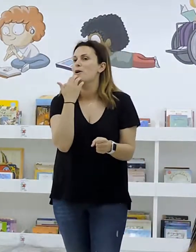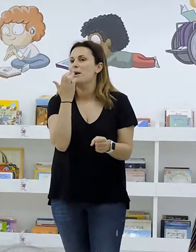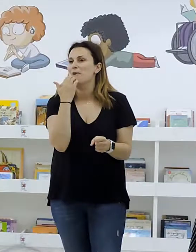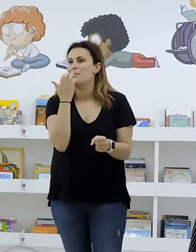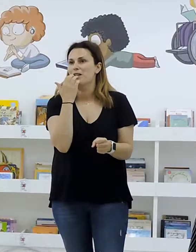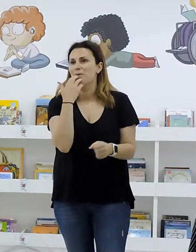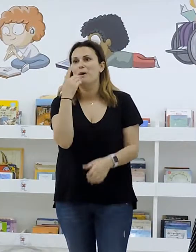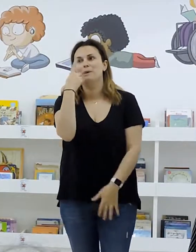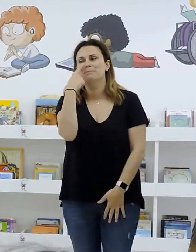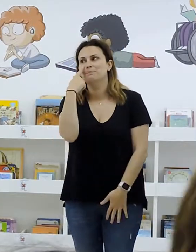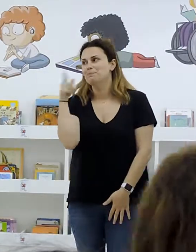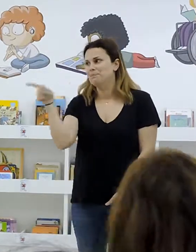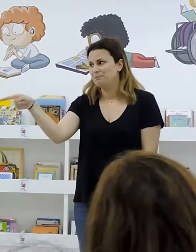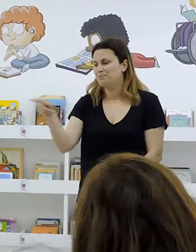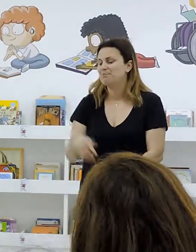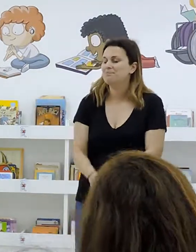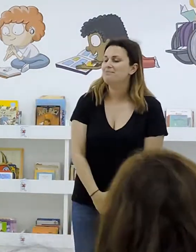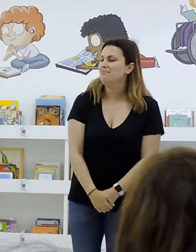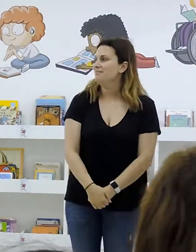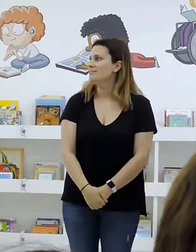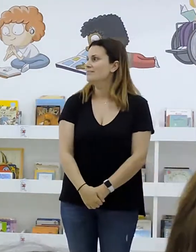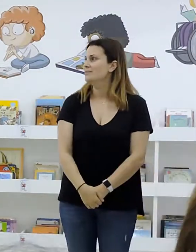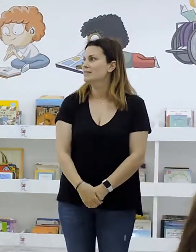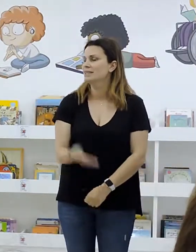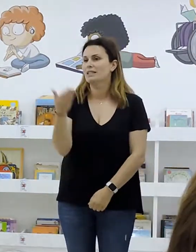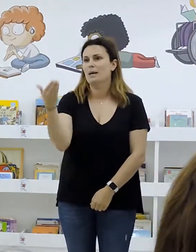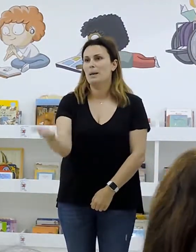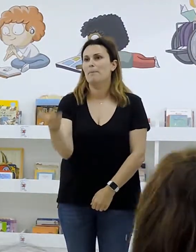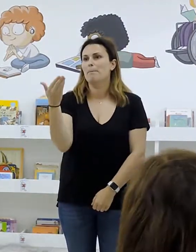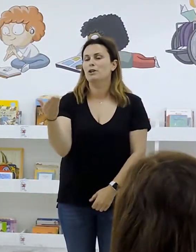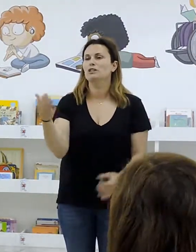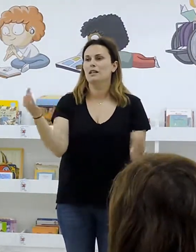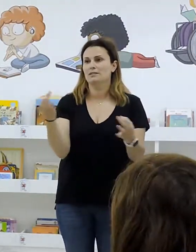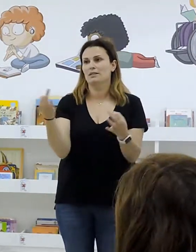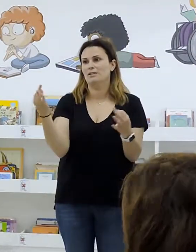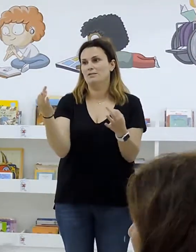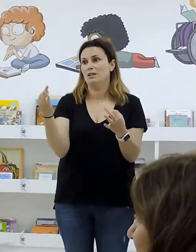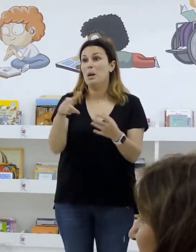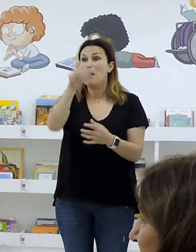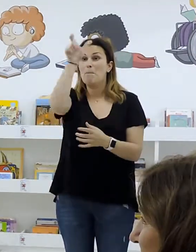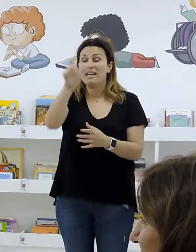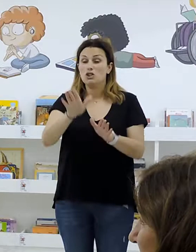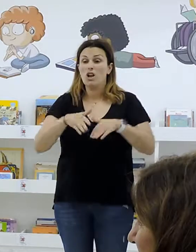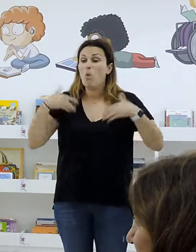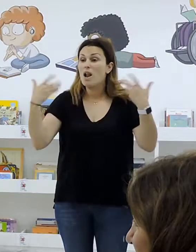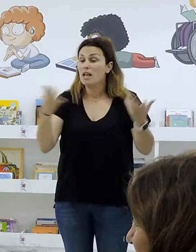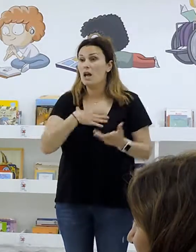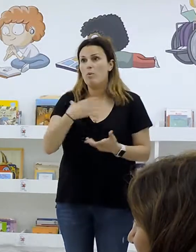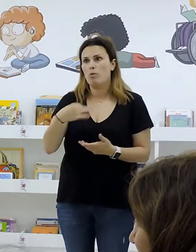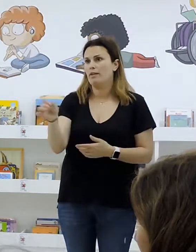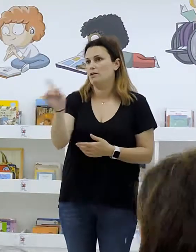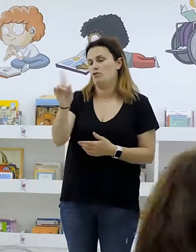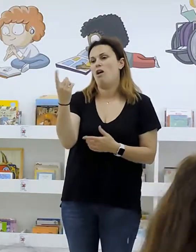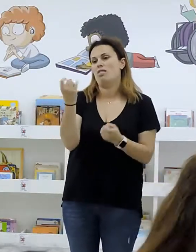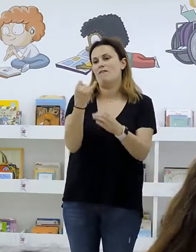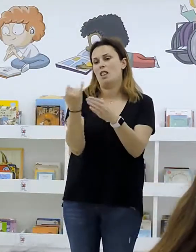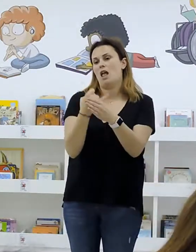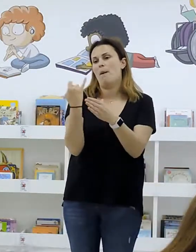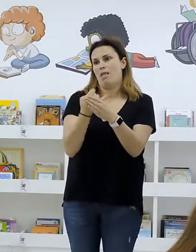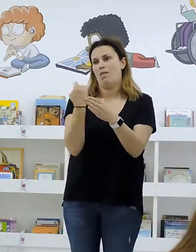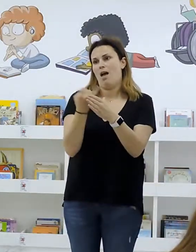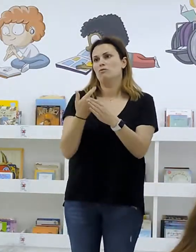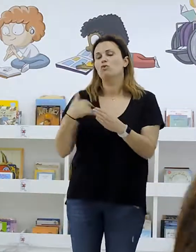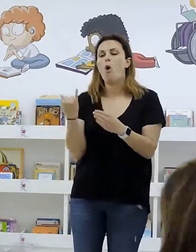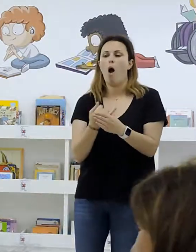Fijaros muy bien. Para hacer este juego se requieren dos cualidades, no lo puedo hacer cualquiera. Hay que tener una gran habilidad, y yo tengo una